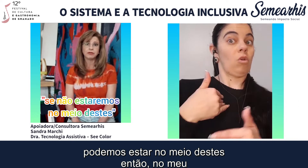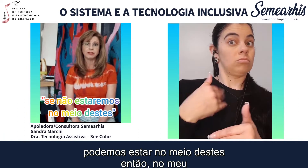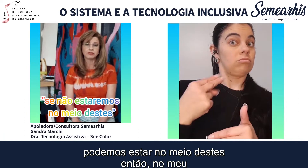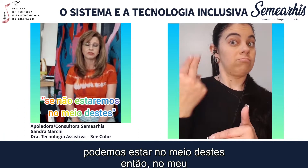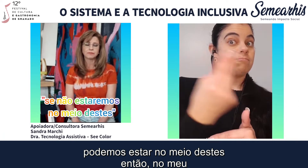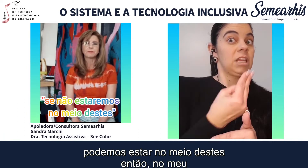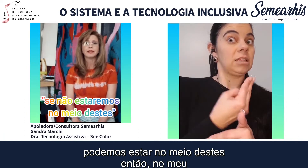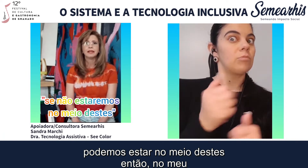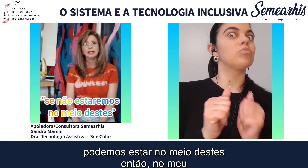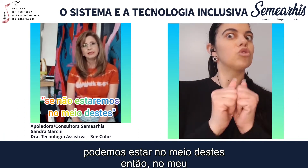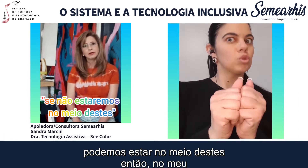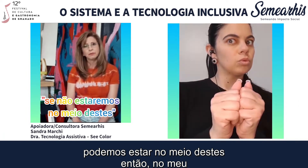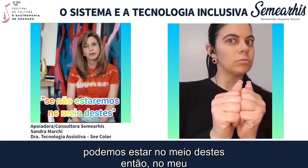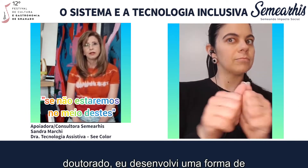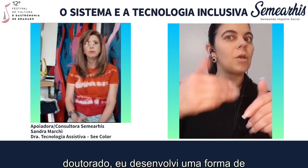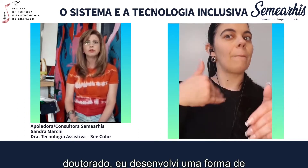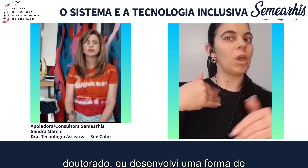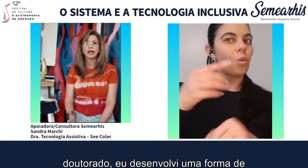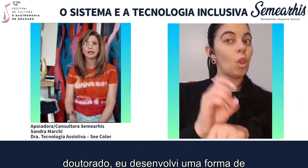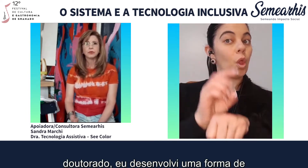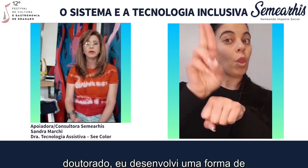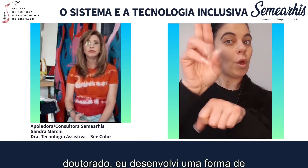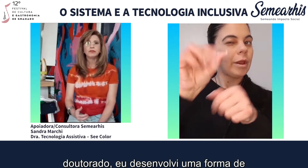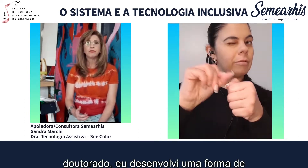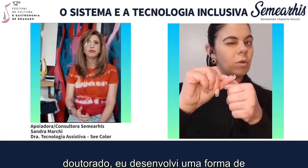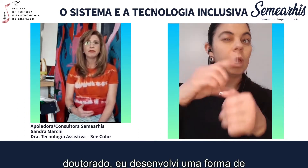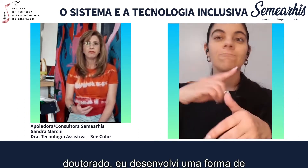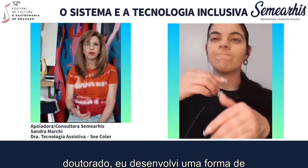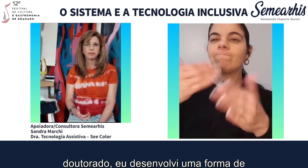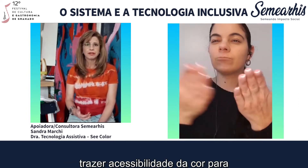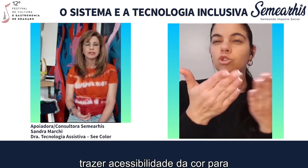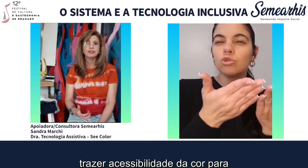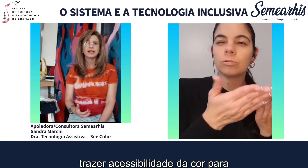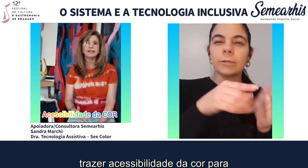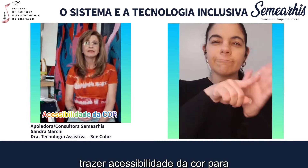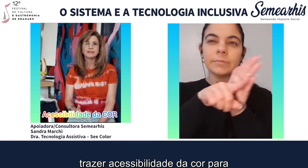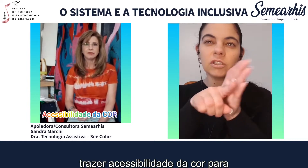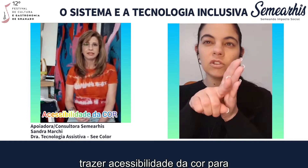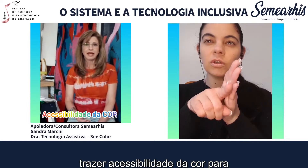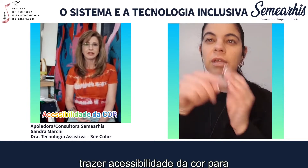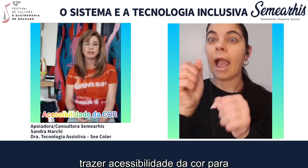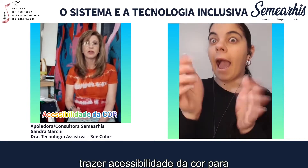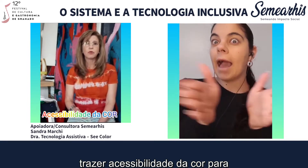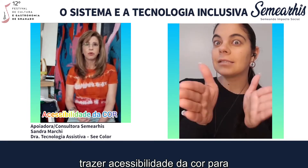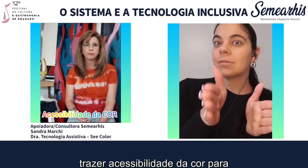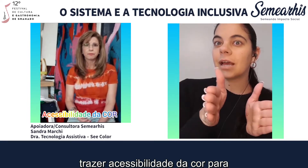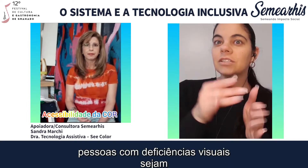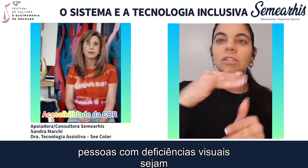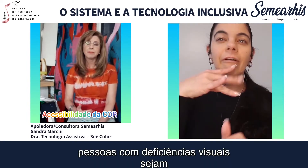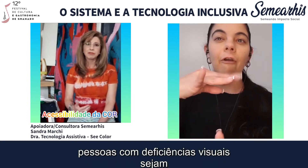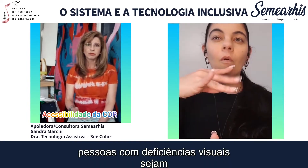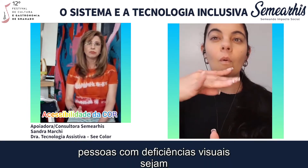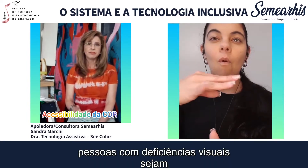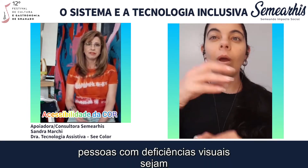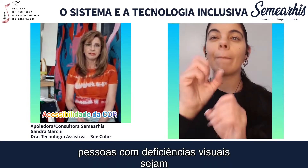no meio destes. Então, no meu doutorado, eu desenvolvi uma forma de trazer a acessibilidade da cor